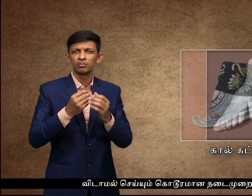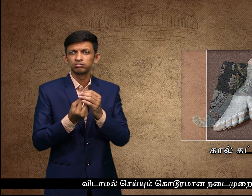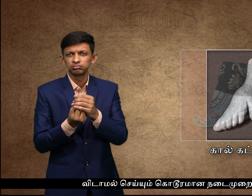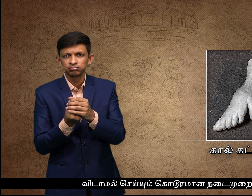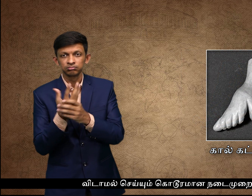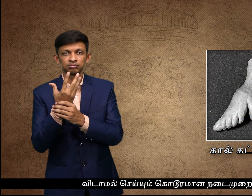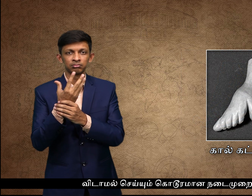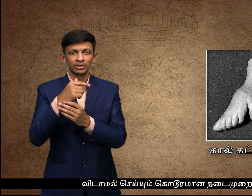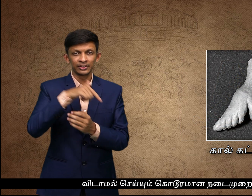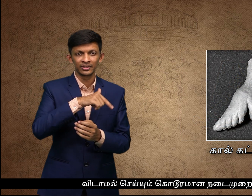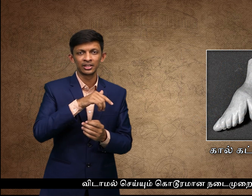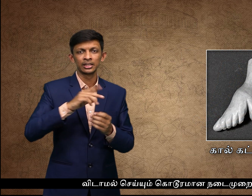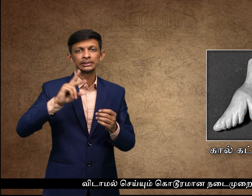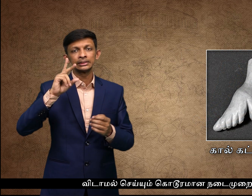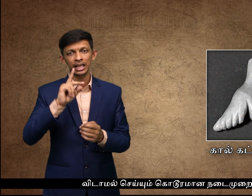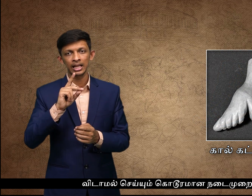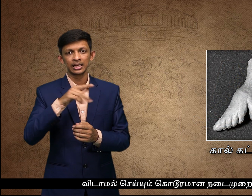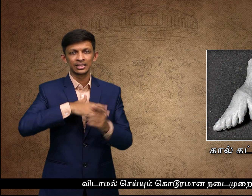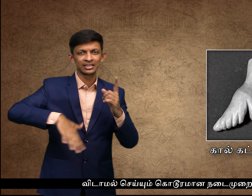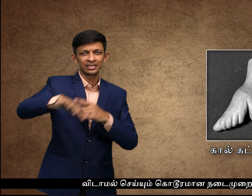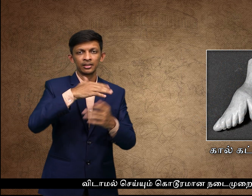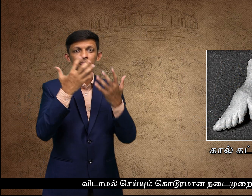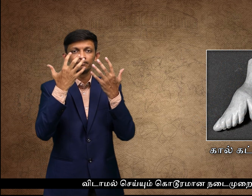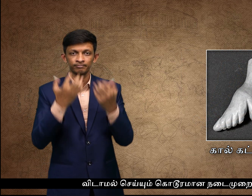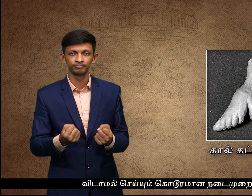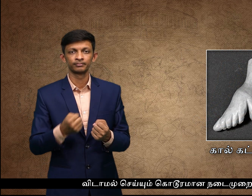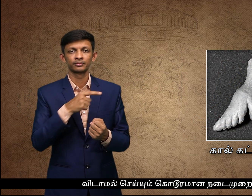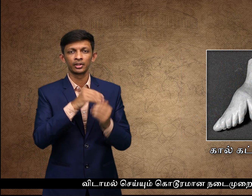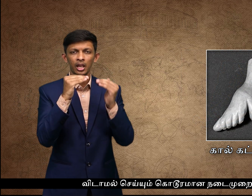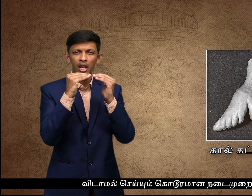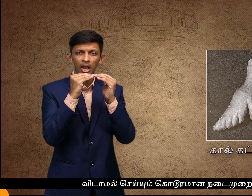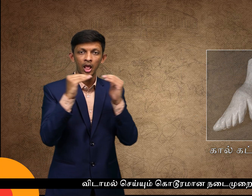முழுமையாக வளரவிடாமல் செய்யும் கொடூரமான நடைமுறையாகும்.